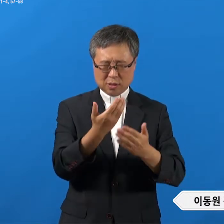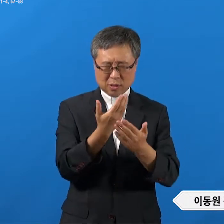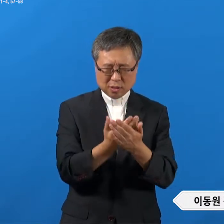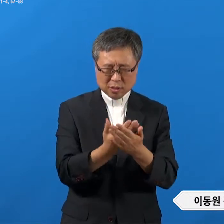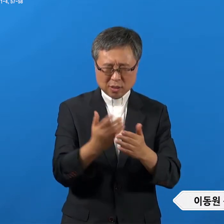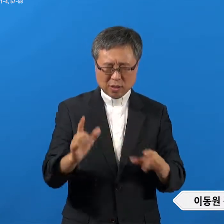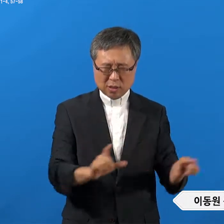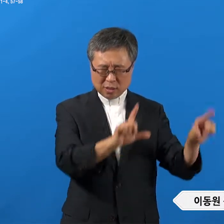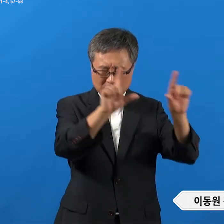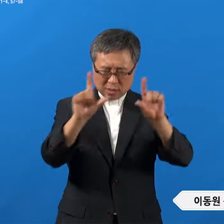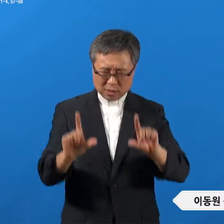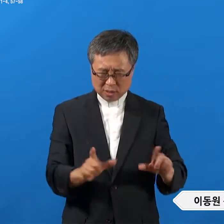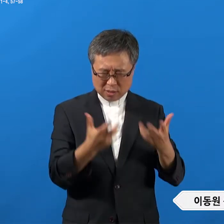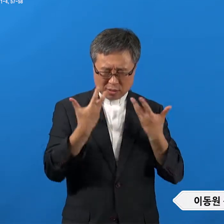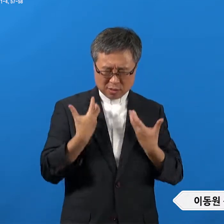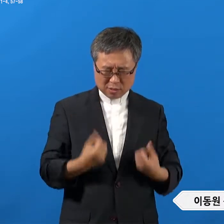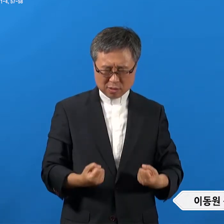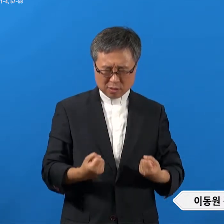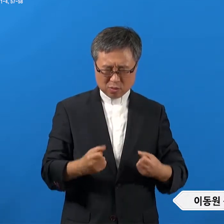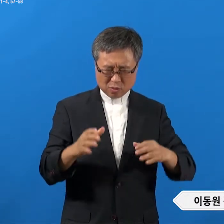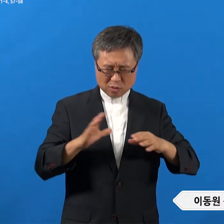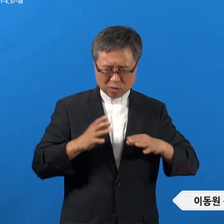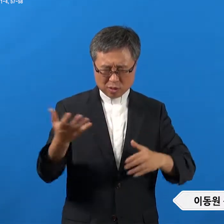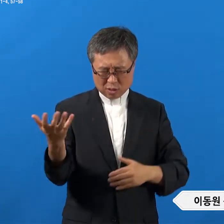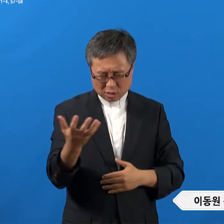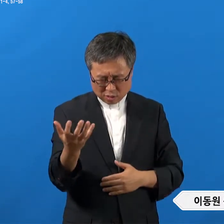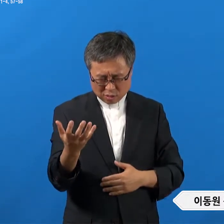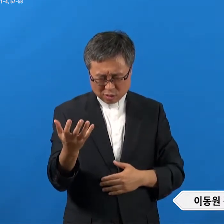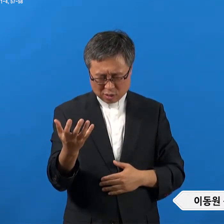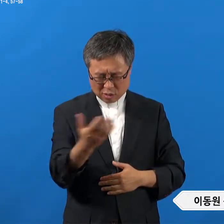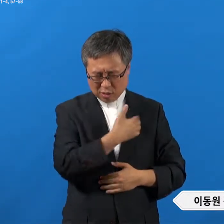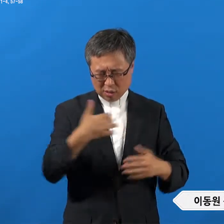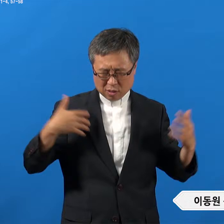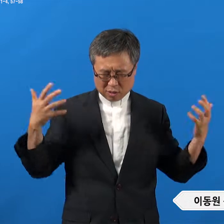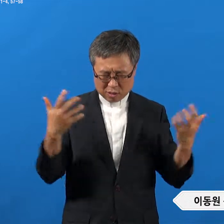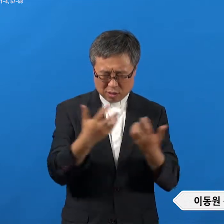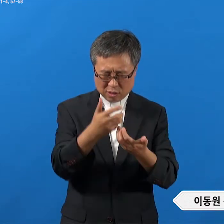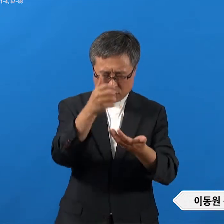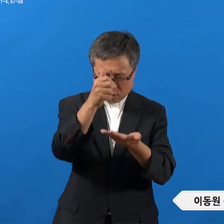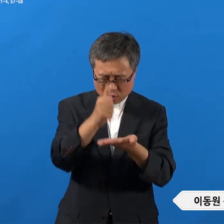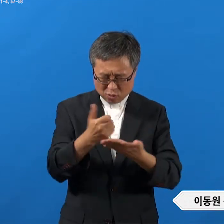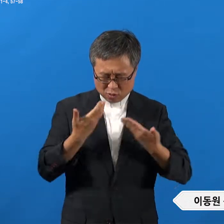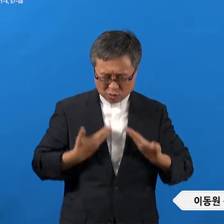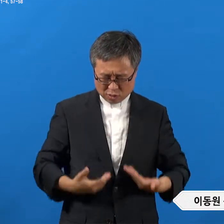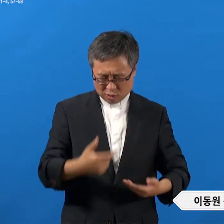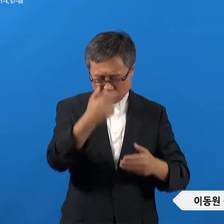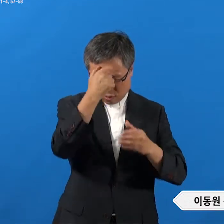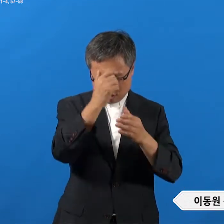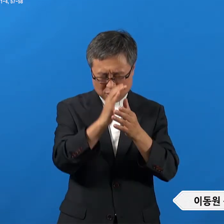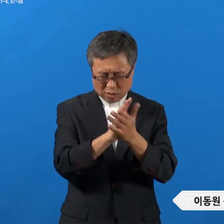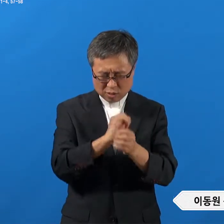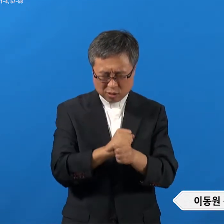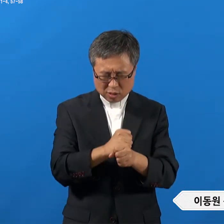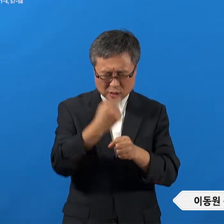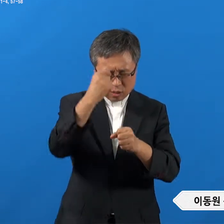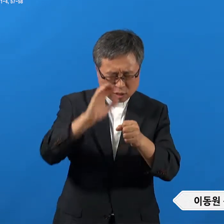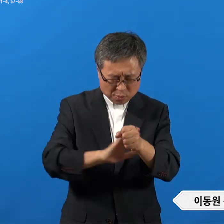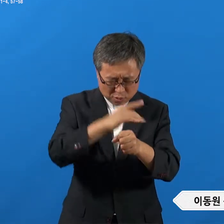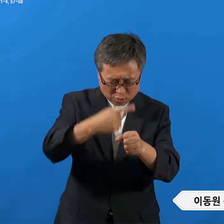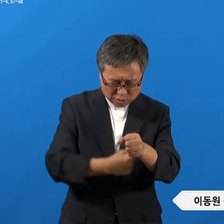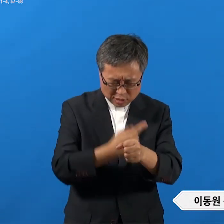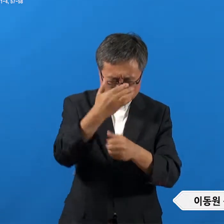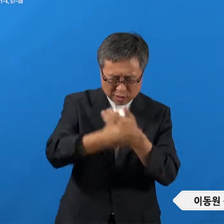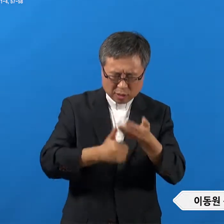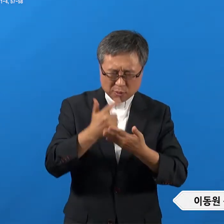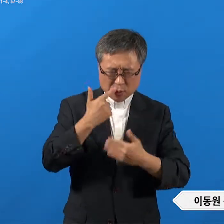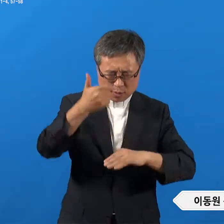삶의 절망과 고통과 불안과 아픔으로 가득 찬 분들 가슴에 손을 얹고 조용히 기도하겠습니다. 자비로우신 아버지 하나님